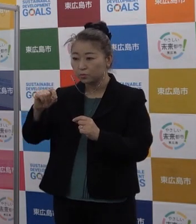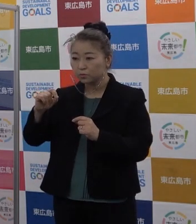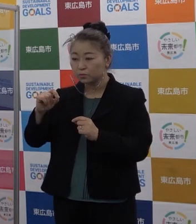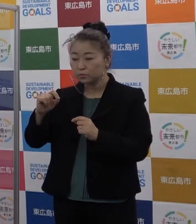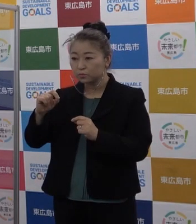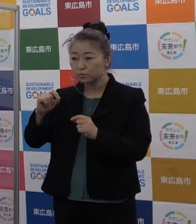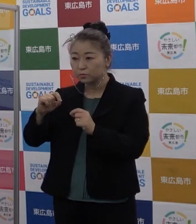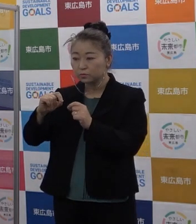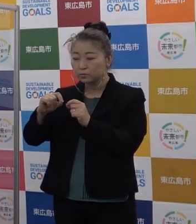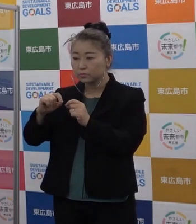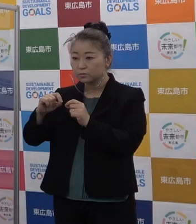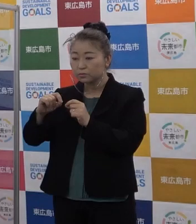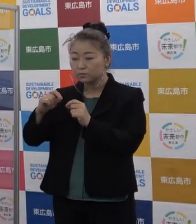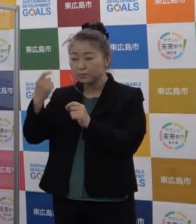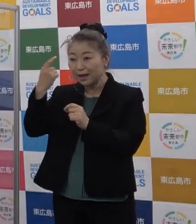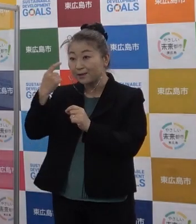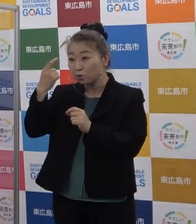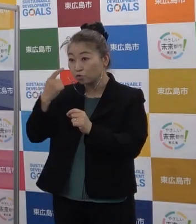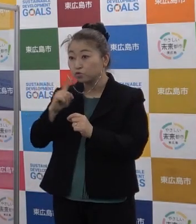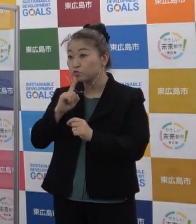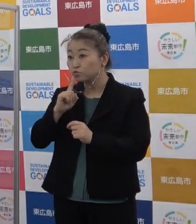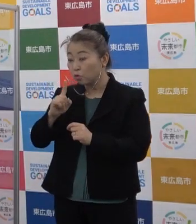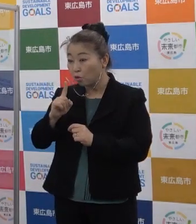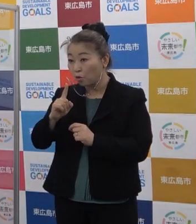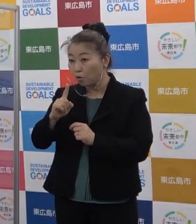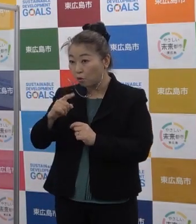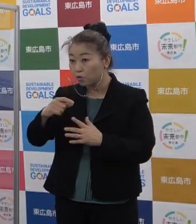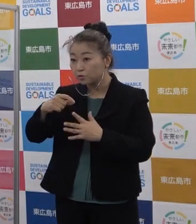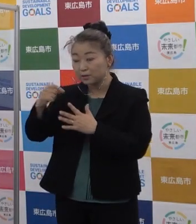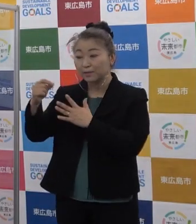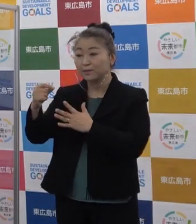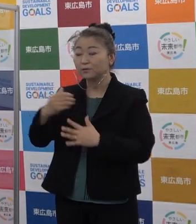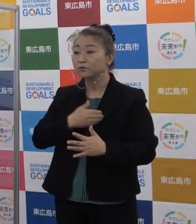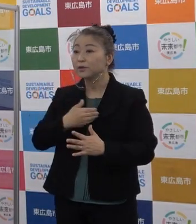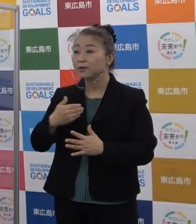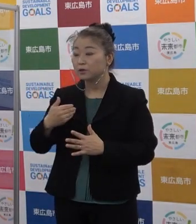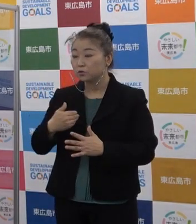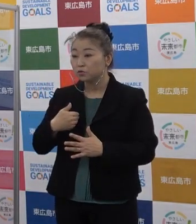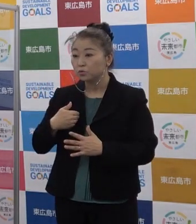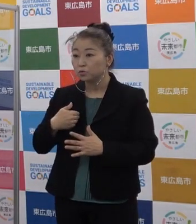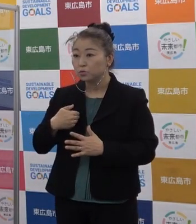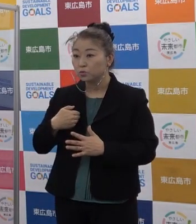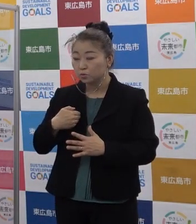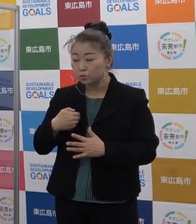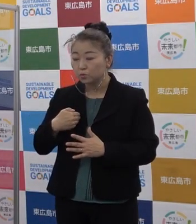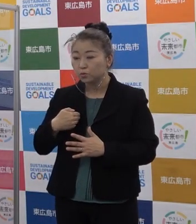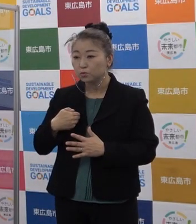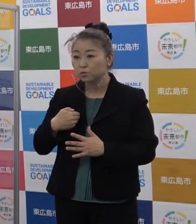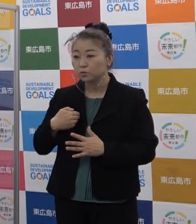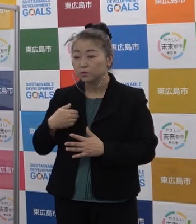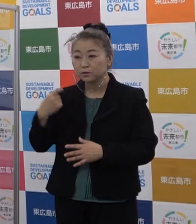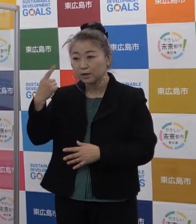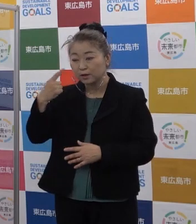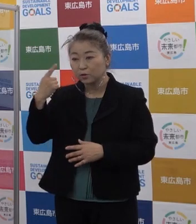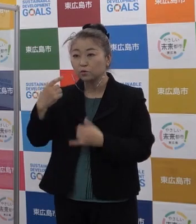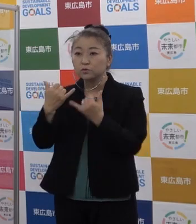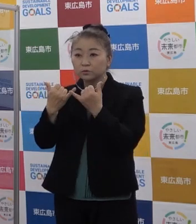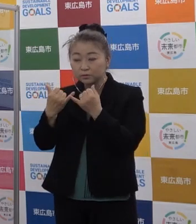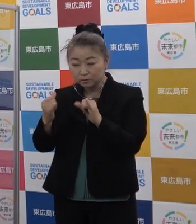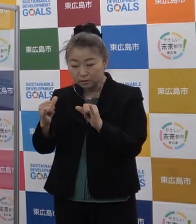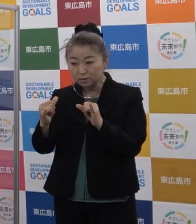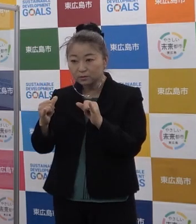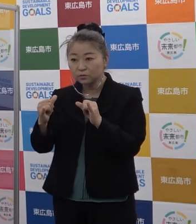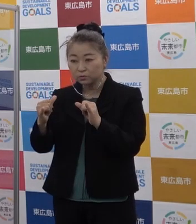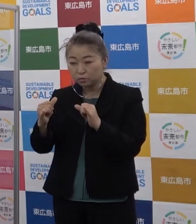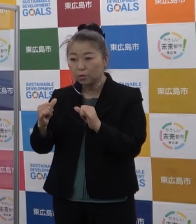で、外国語を選択していただくような外国人のランディングページというもの